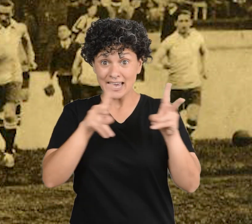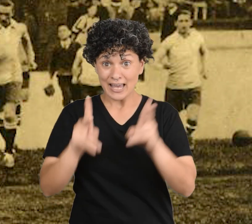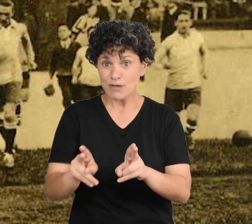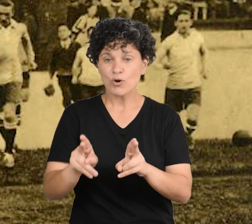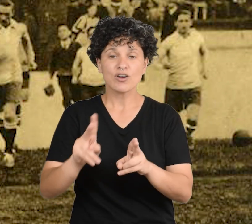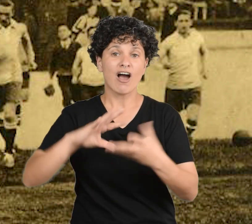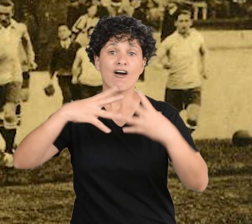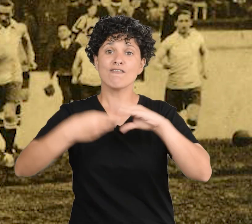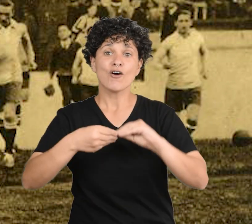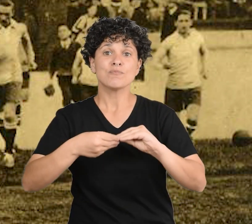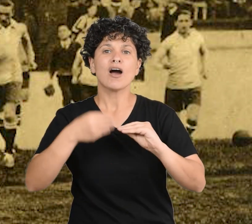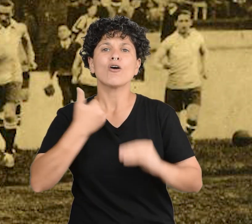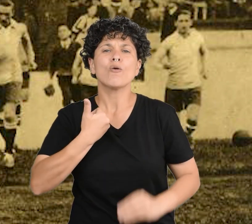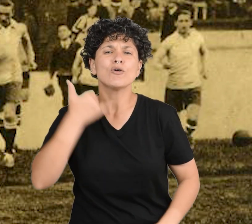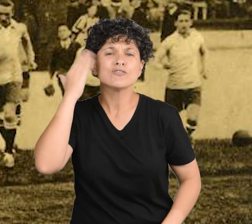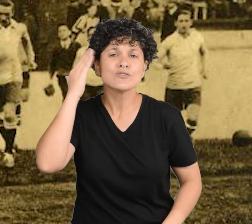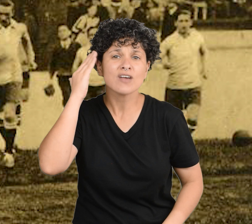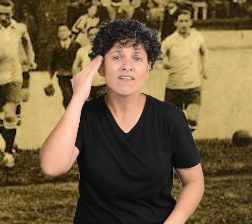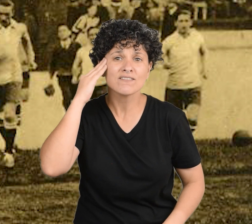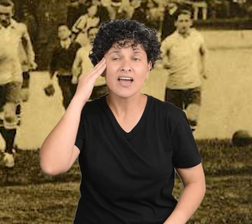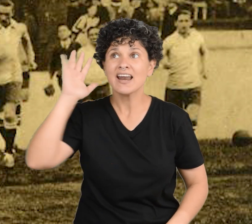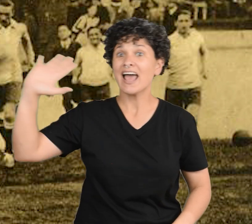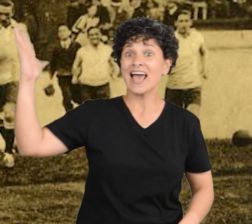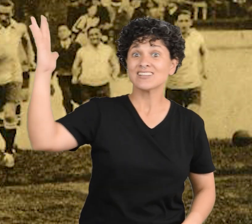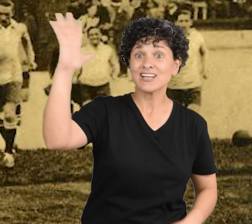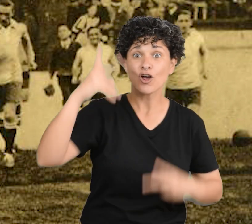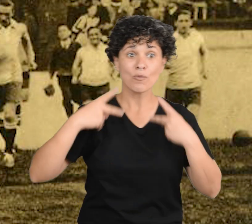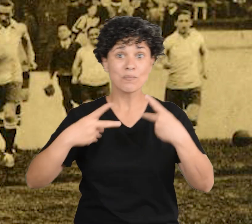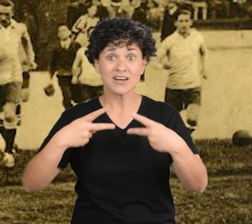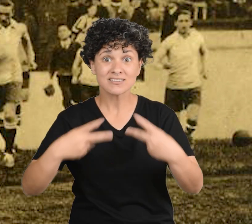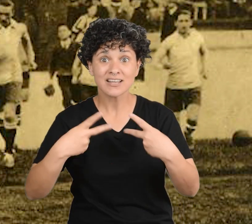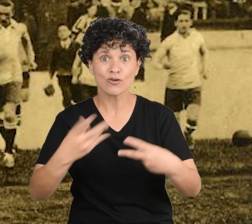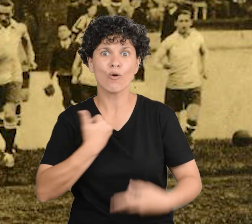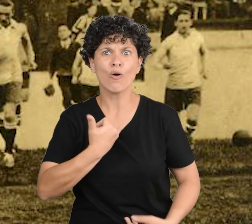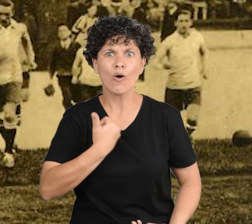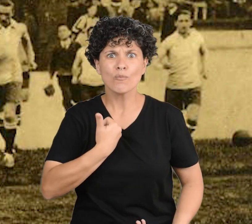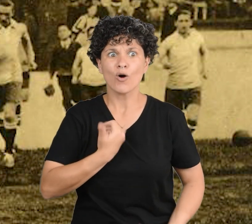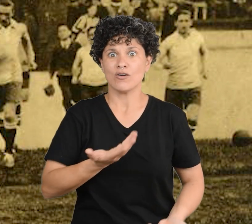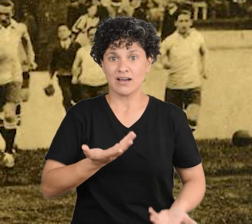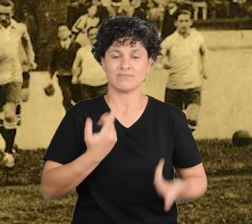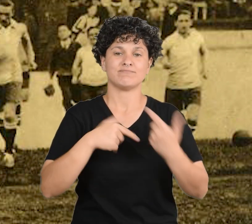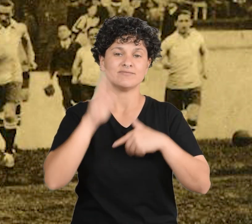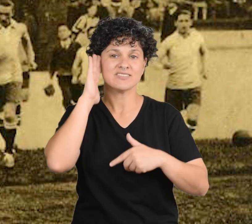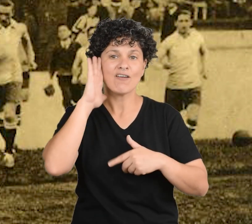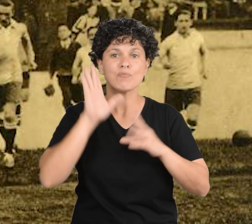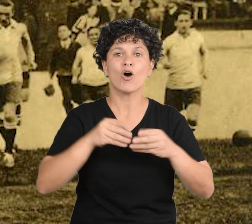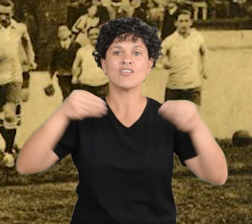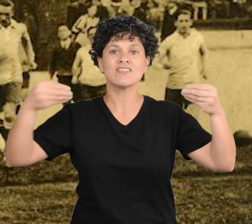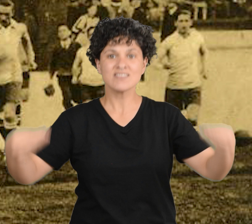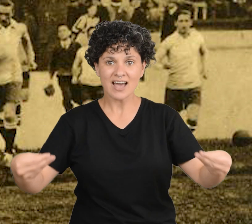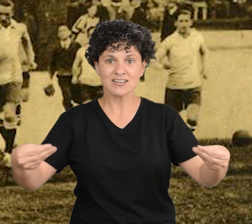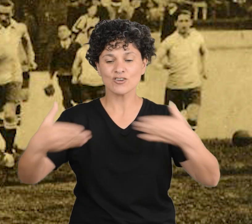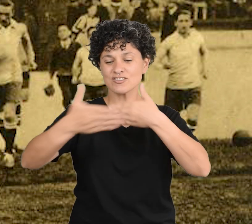En esa época, la única forma de conocer los resultados de los partidos que se jugaban en el exterior era acercarse